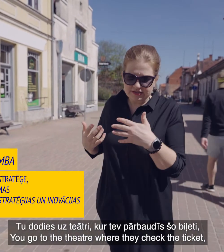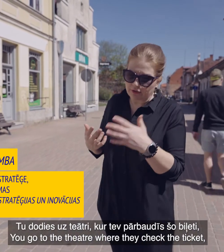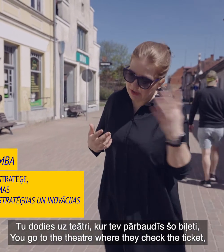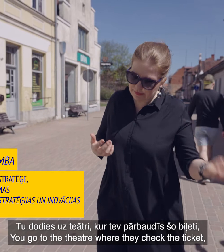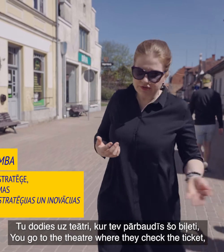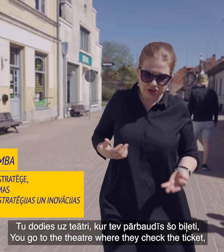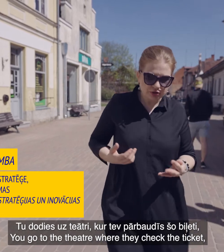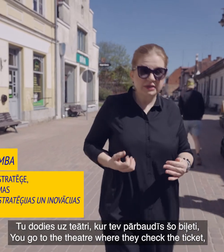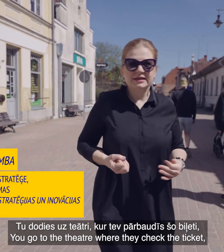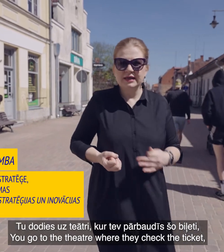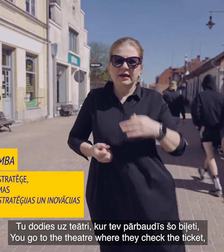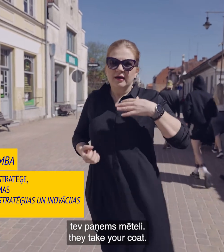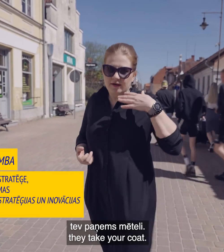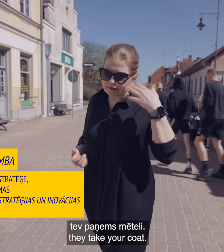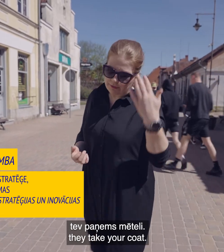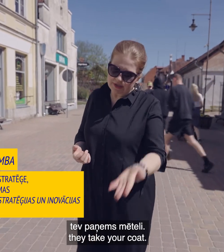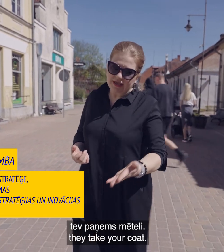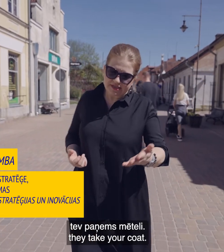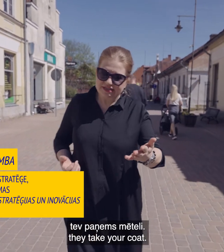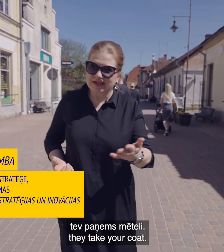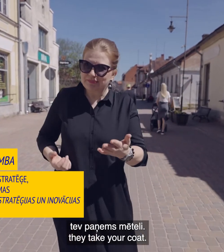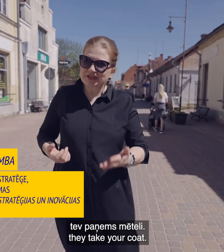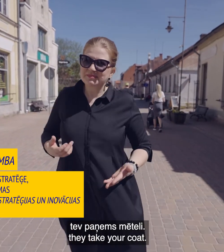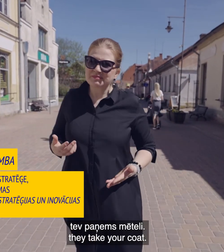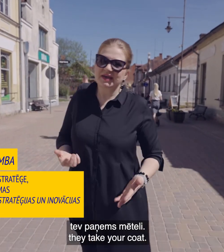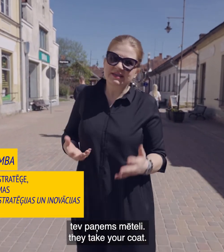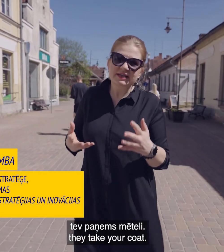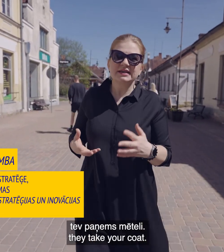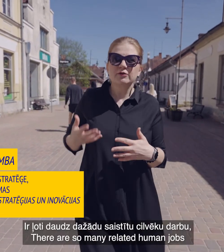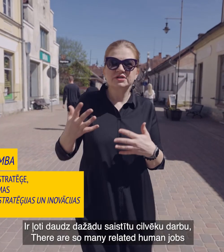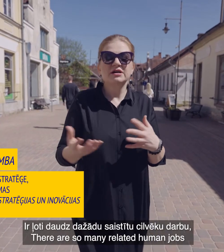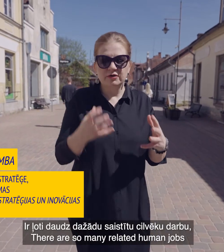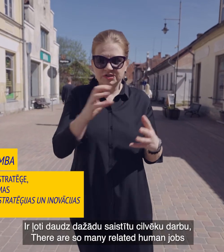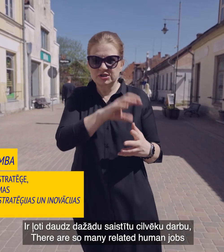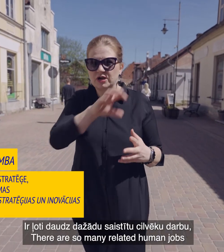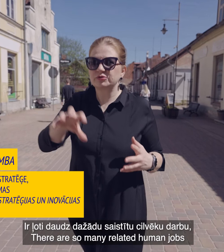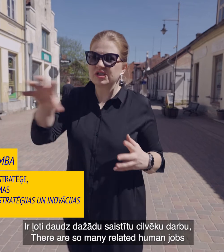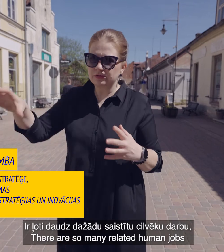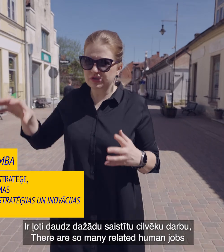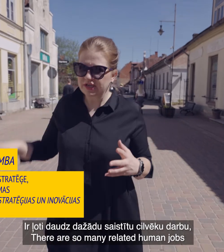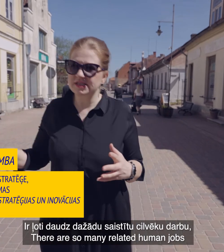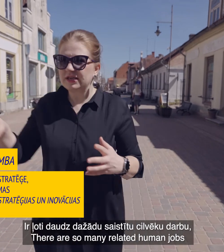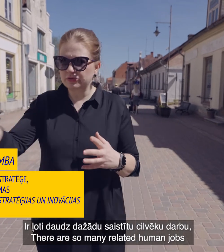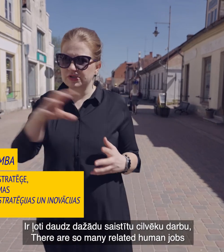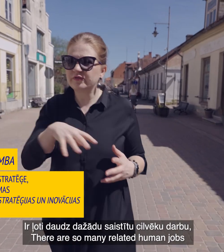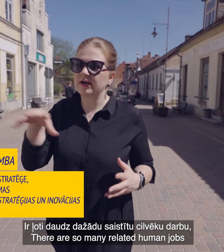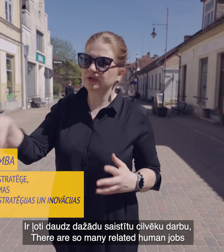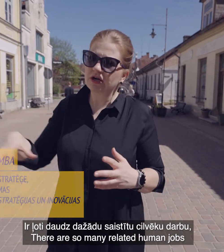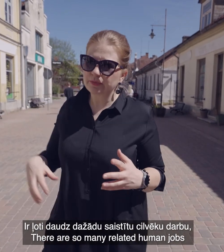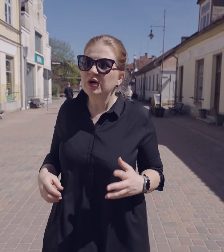tev pārbaudīs šo biļeti, tev paņems mēteli. Ir ļoti daudz dažādu citu saistītu cilvēku darbu,